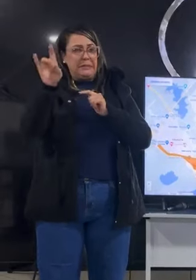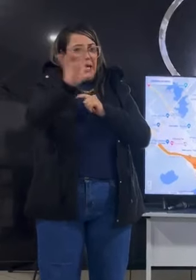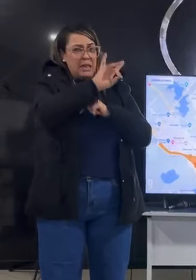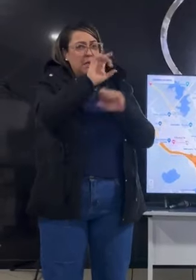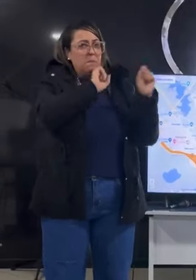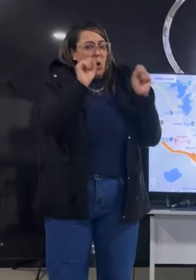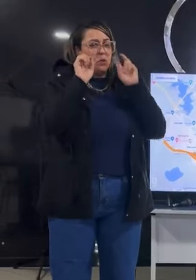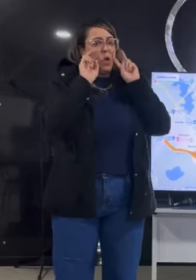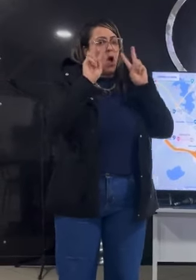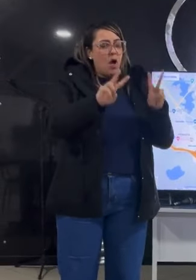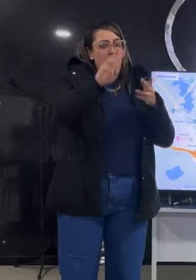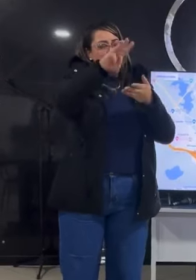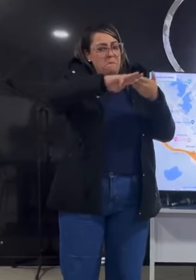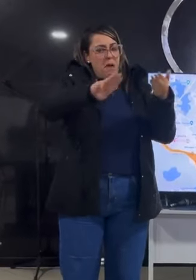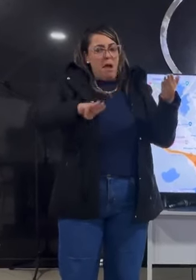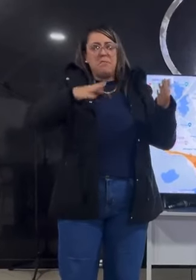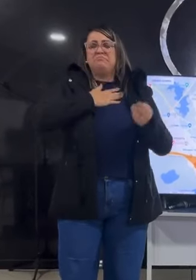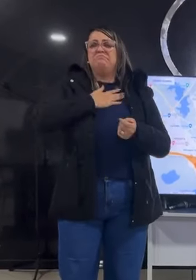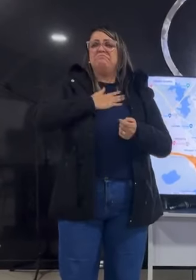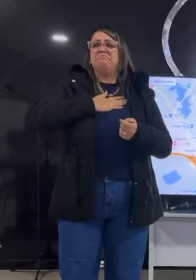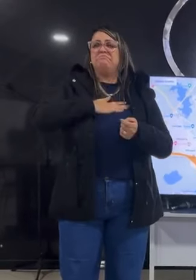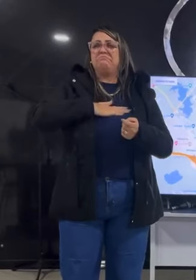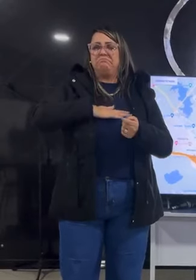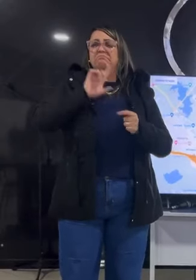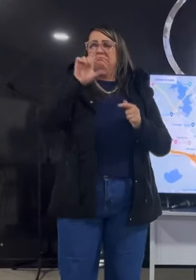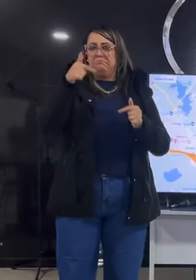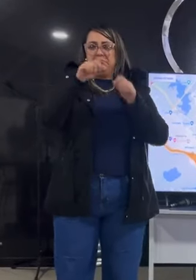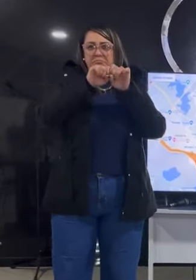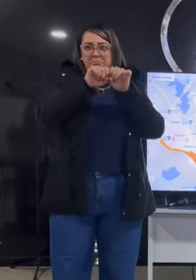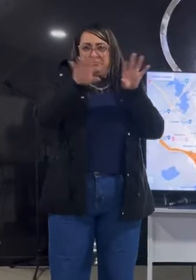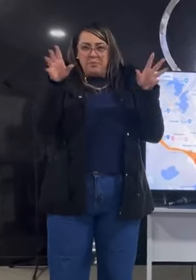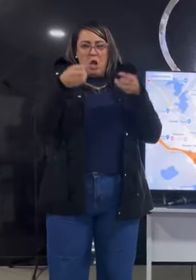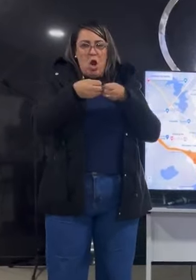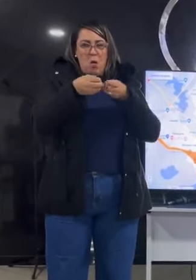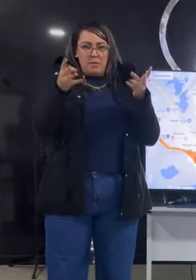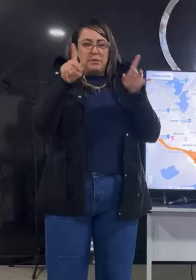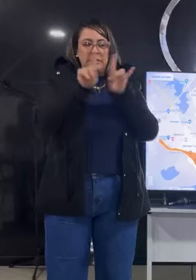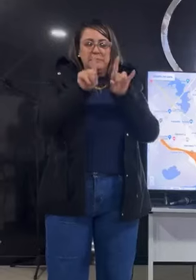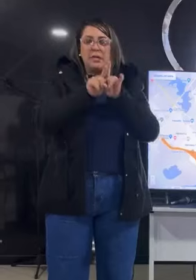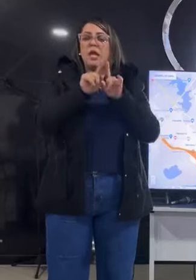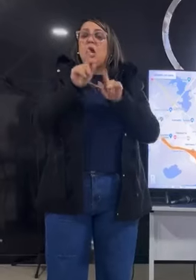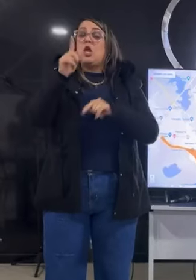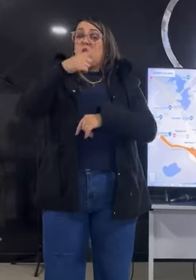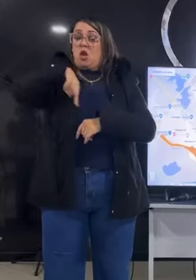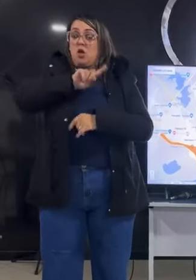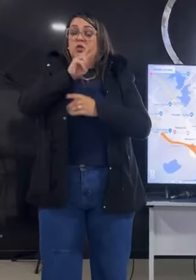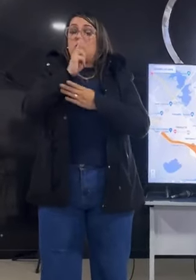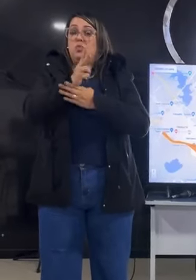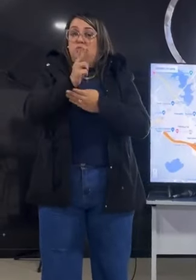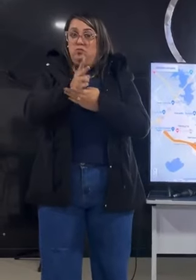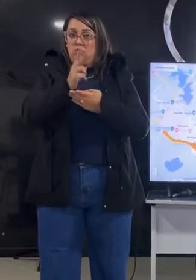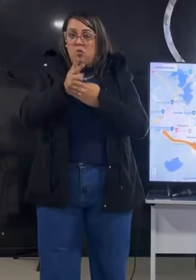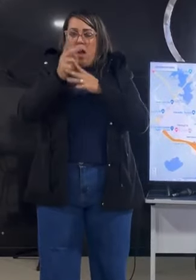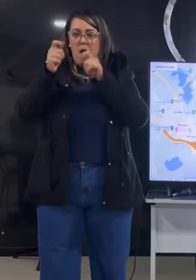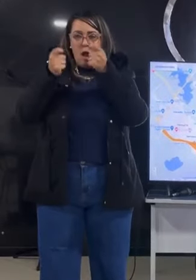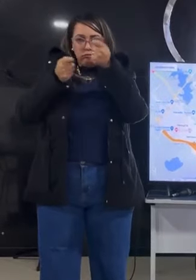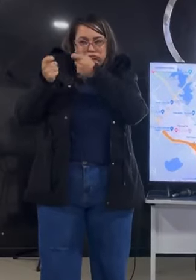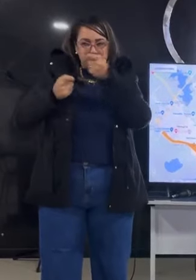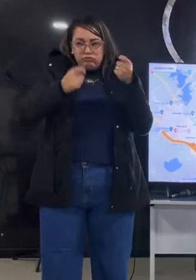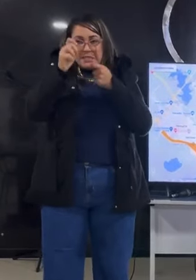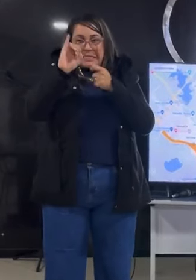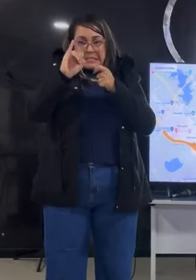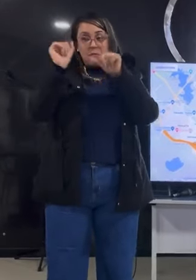olhar o mapa com com calma né E a gente vai continuar monitorando também Caso haja necessidade de alguma alteração se